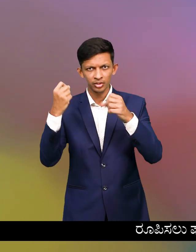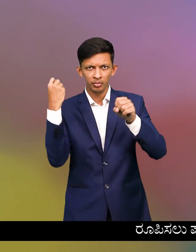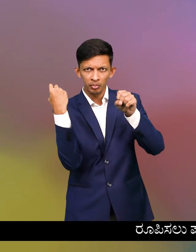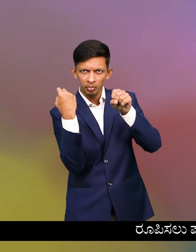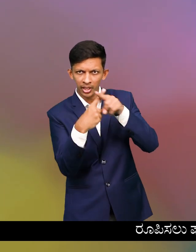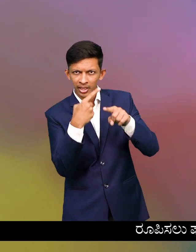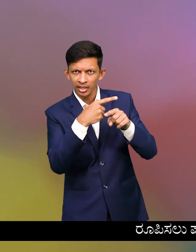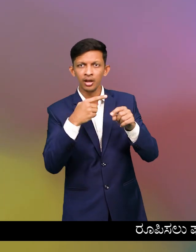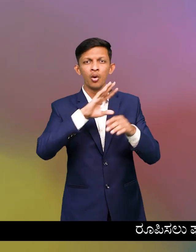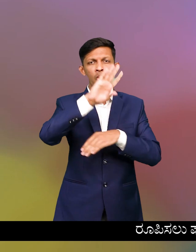ಸಂಯೋಜಿಸುತ್ತವೆ.